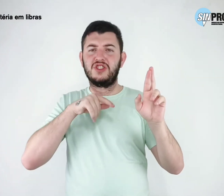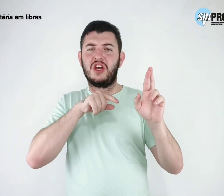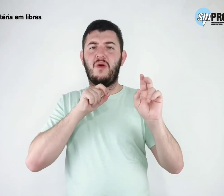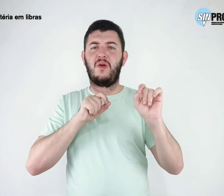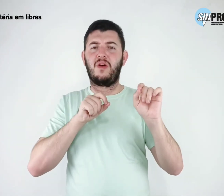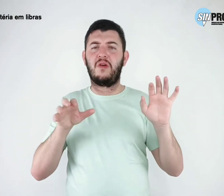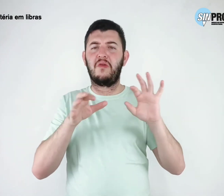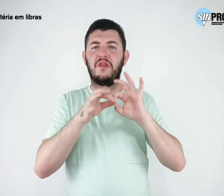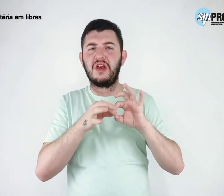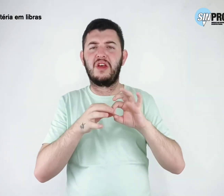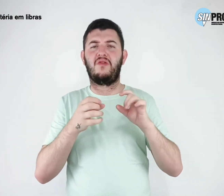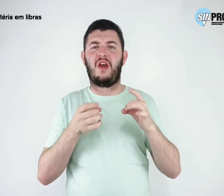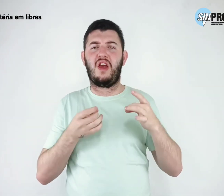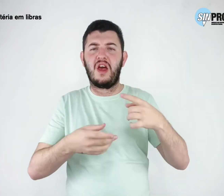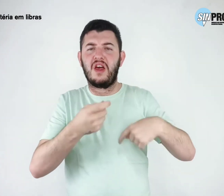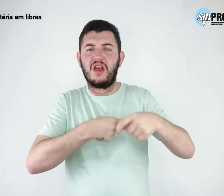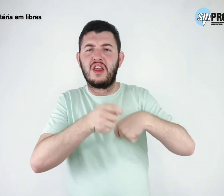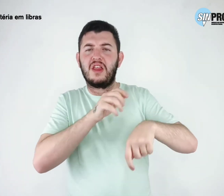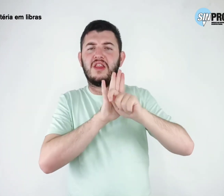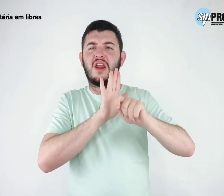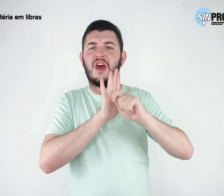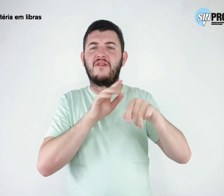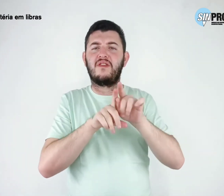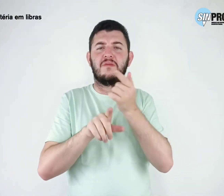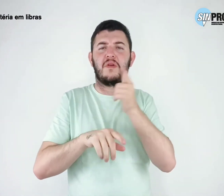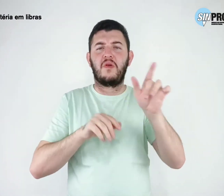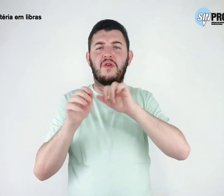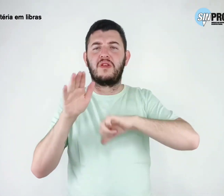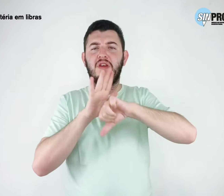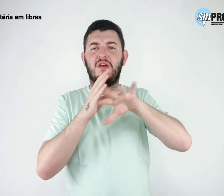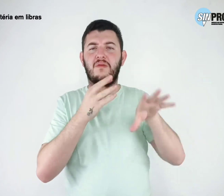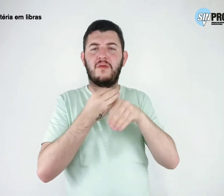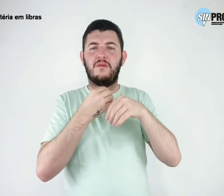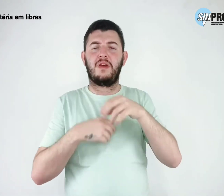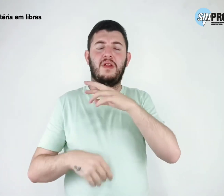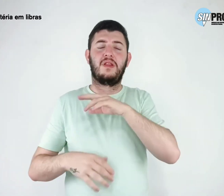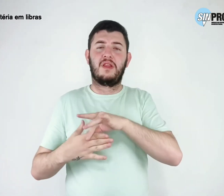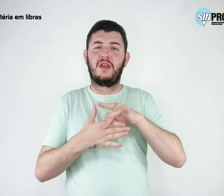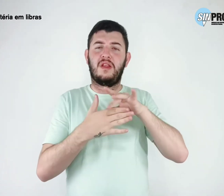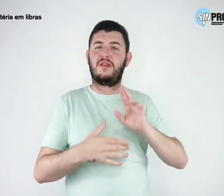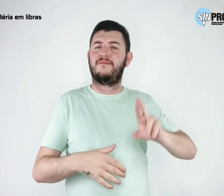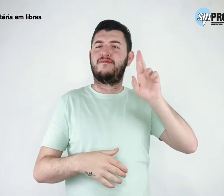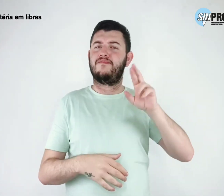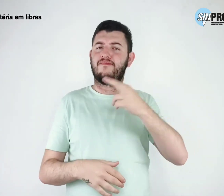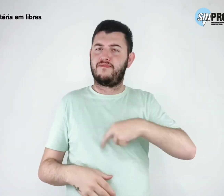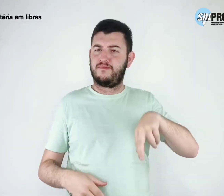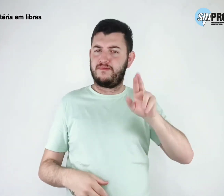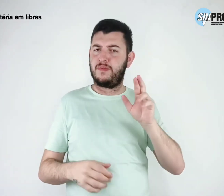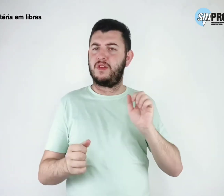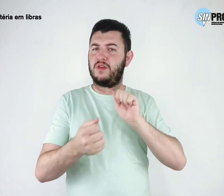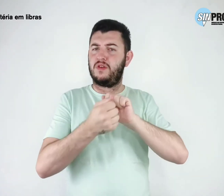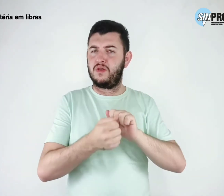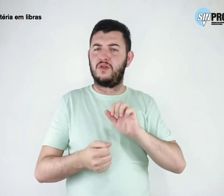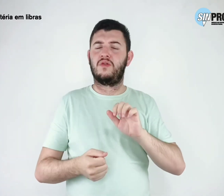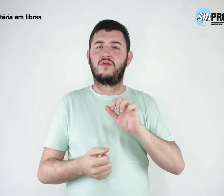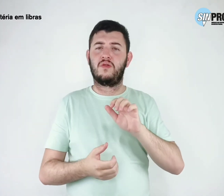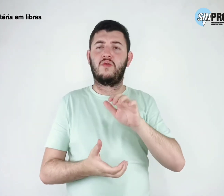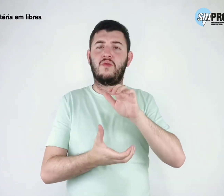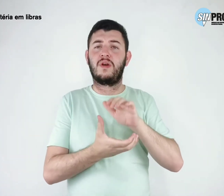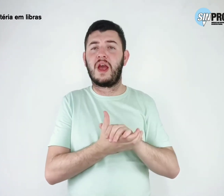de crime. Completa uma das lideranças religiosas que, juntamente com o casal de